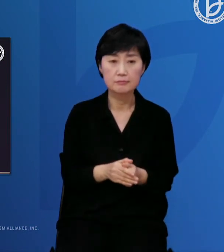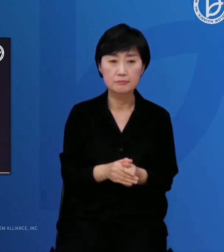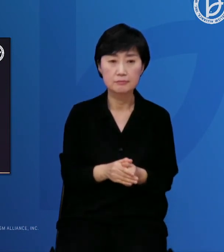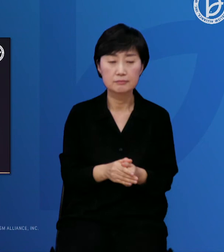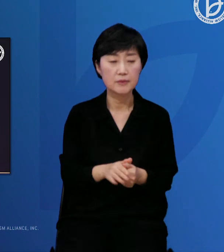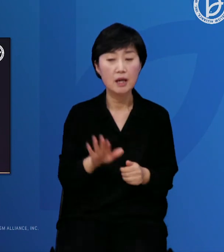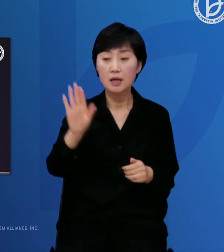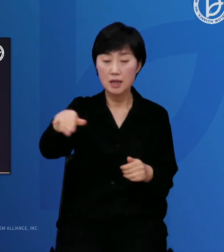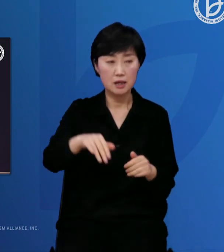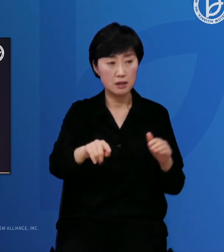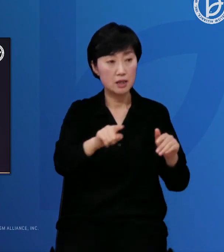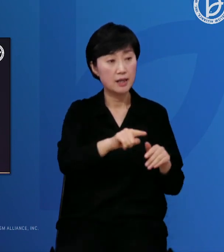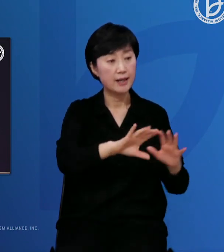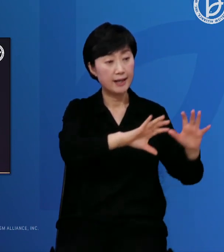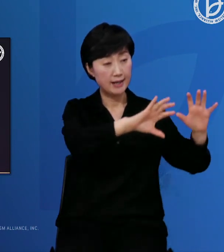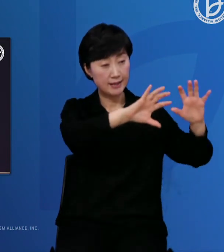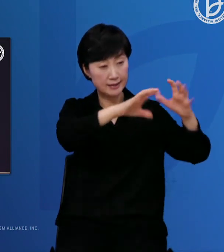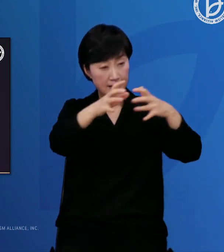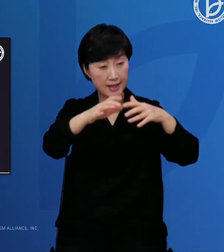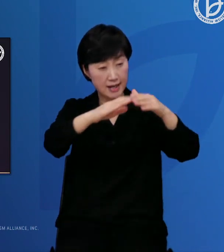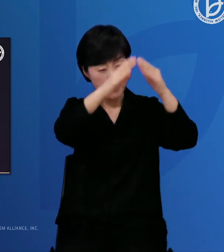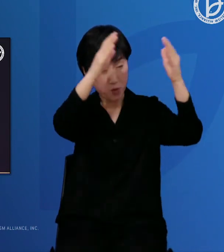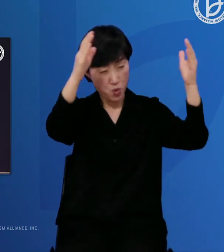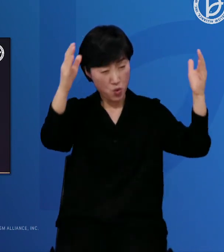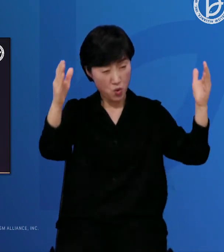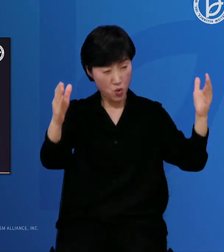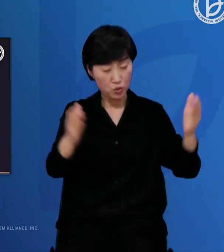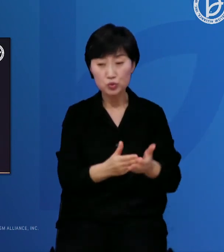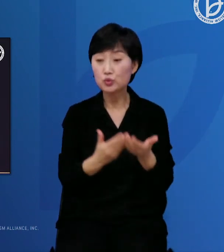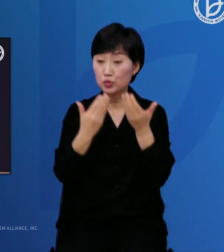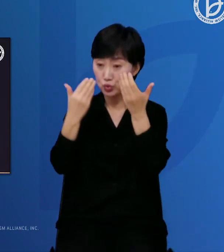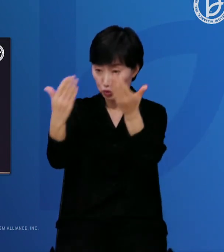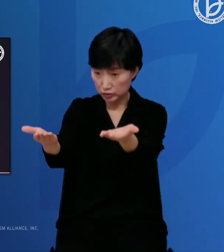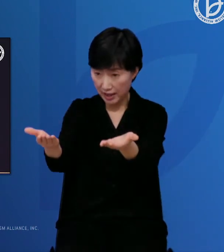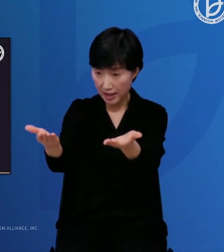다 줄 테니까 내게 경배해라. He says, I'll